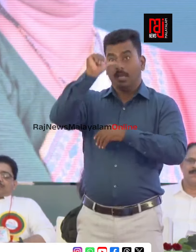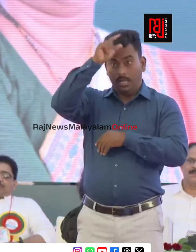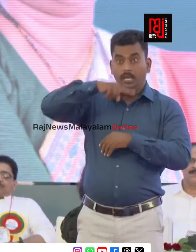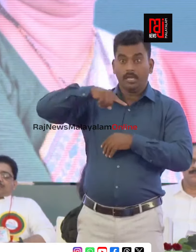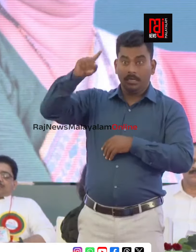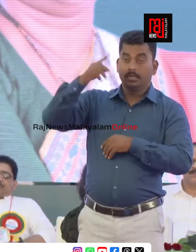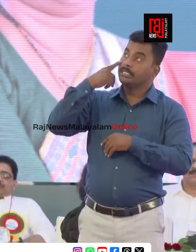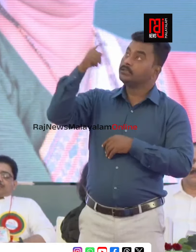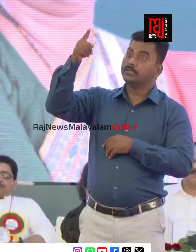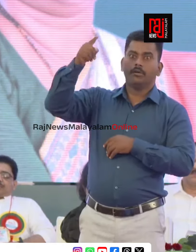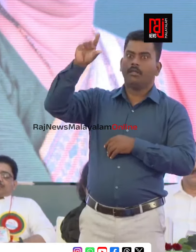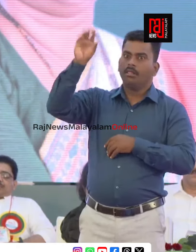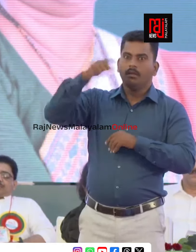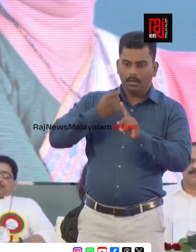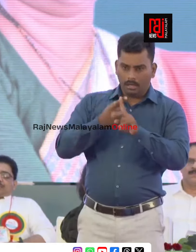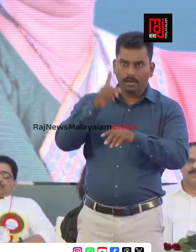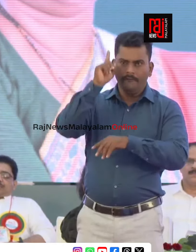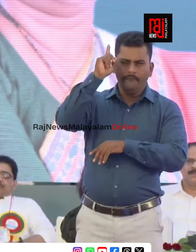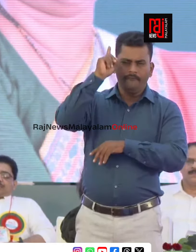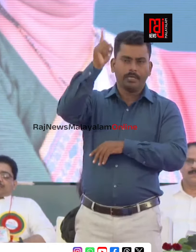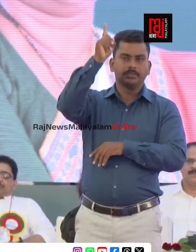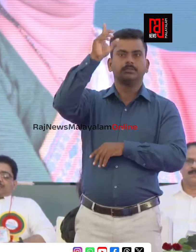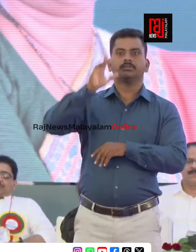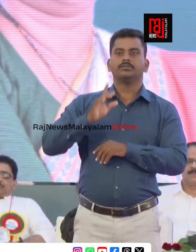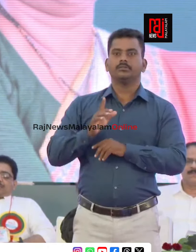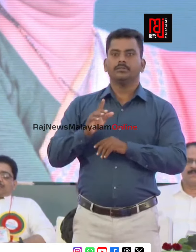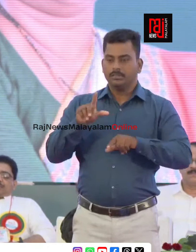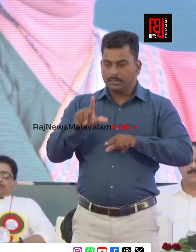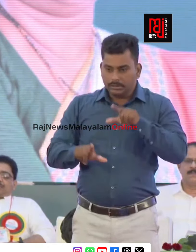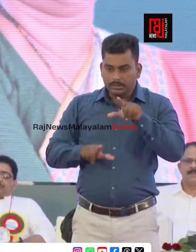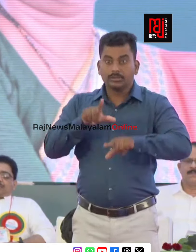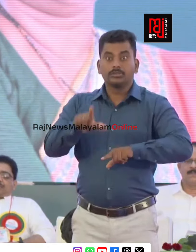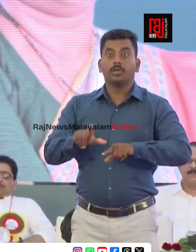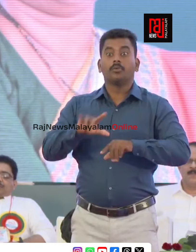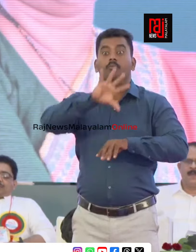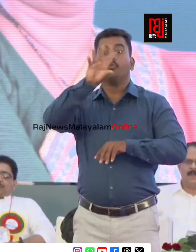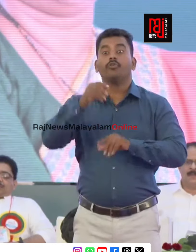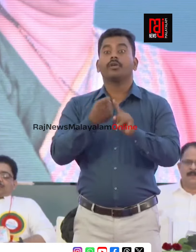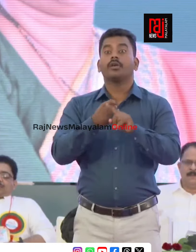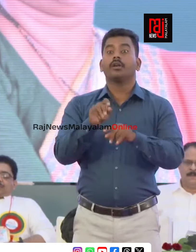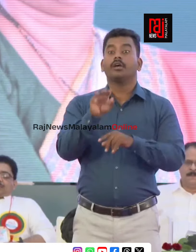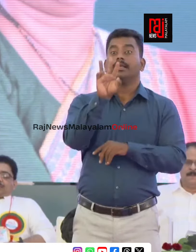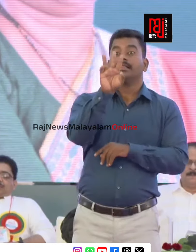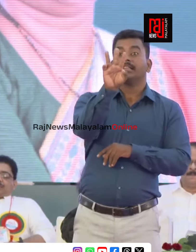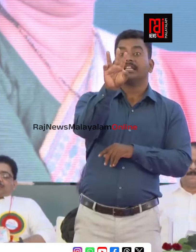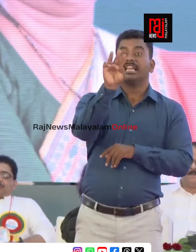2016 കേരളത്തിൽ 3000 സ്റ്റാർട്ടപ്പുകളായിരുന്നു.